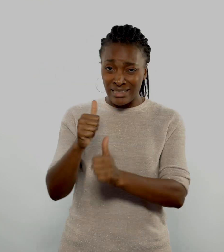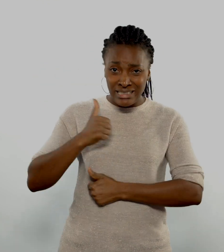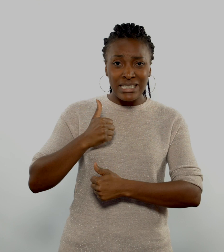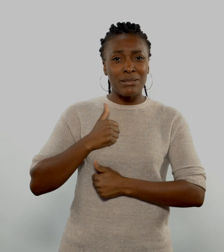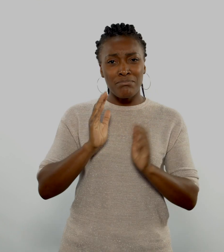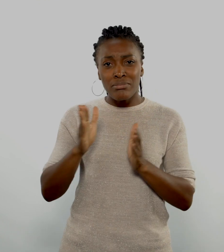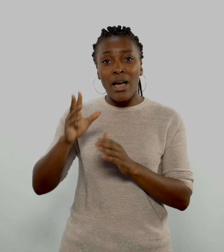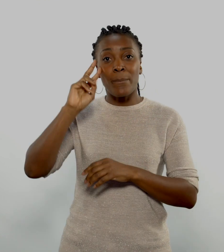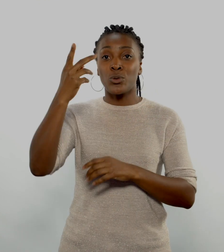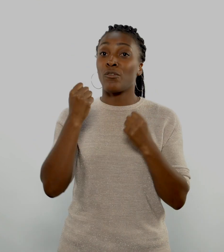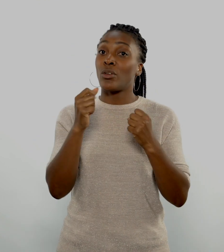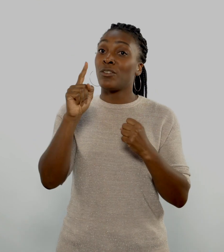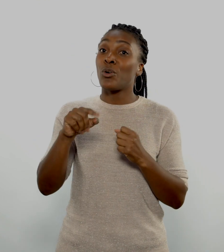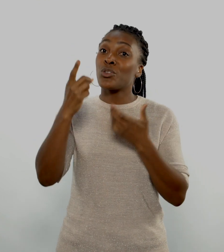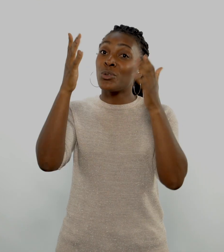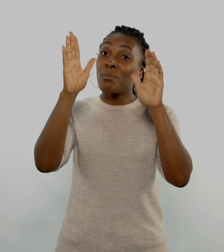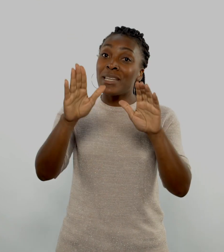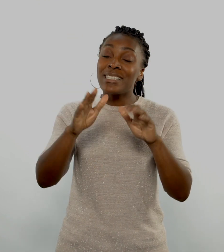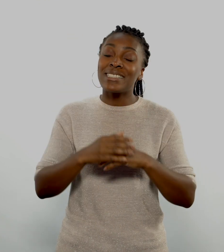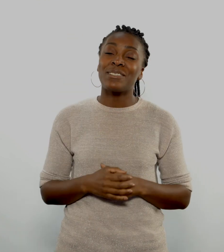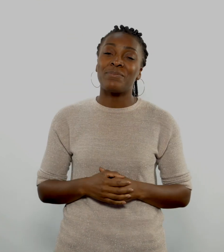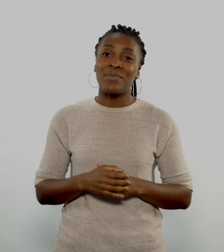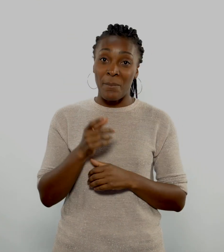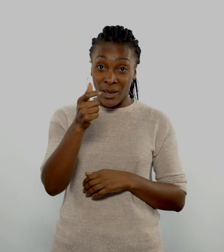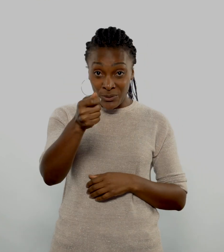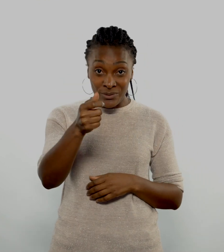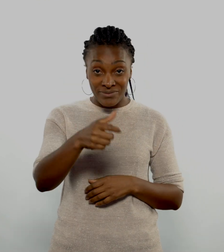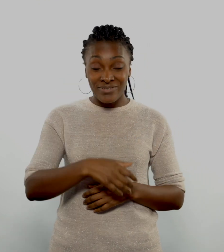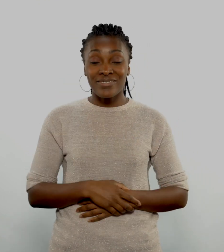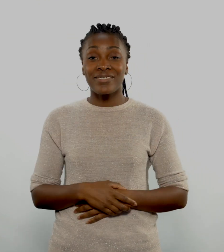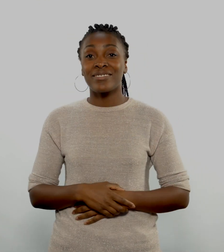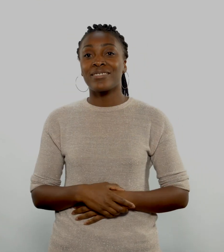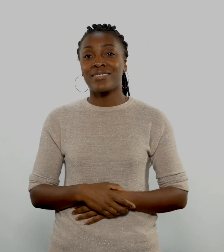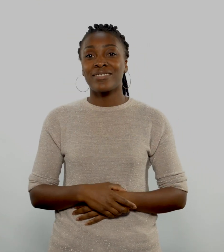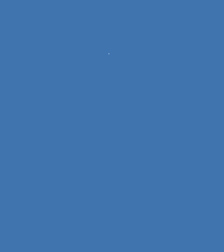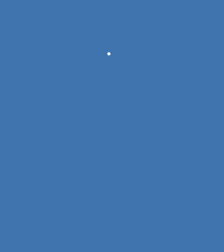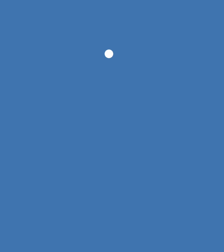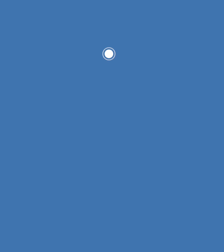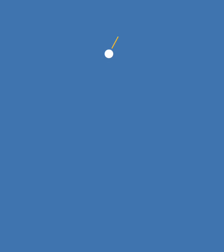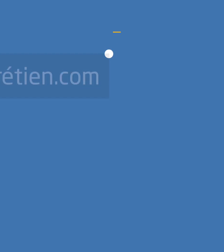travers la discipline et à travers les habitudes fortes. Que Dieu te bénisse. À très bientôt.